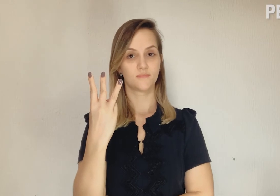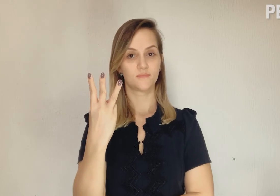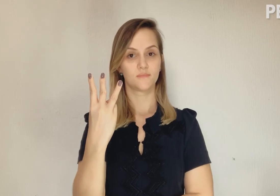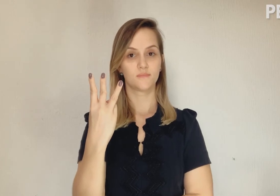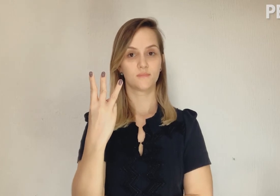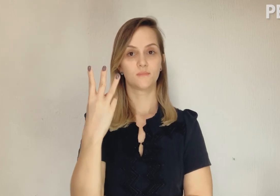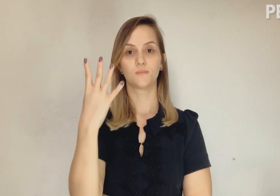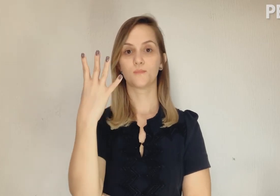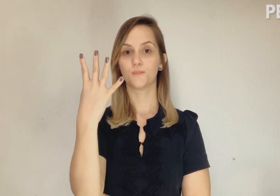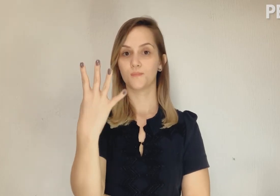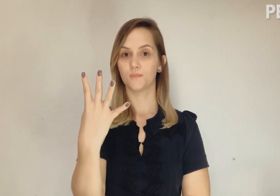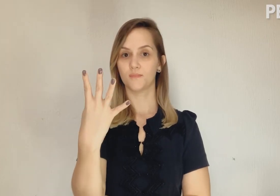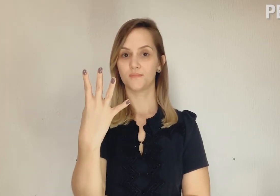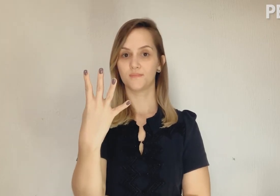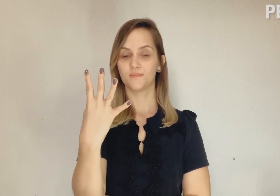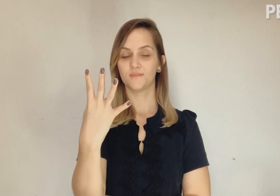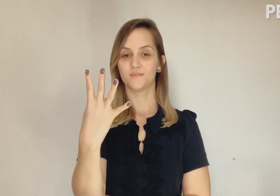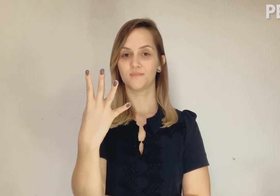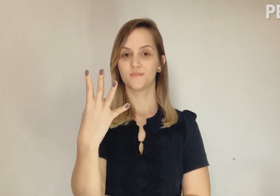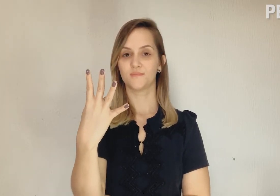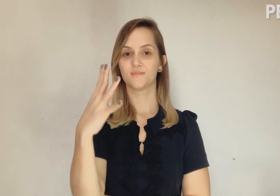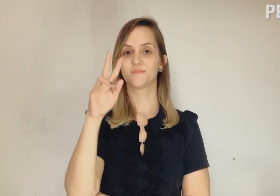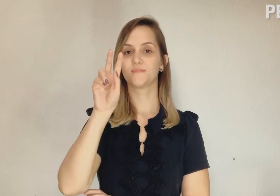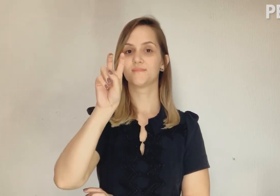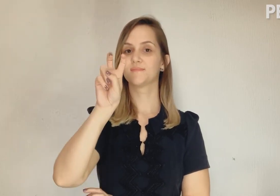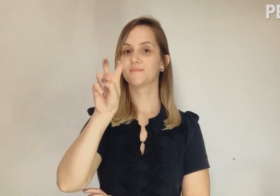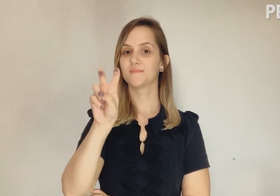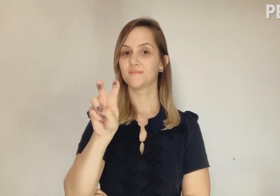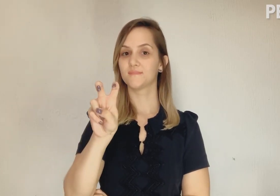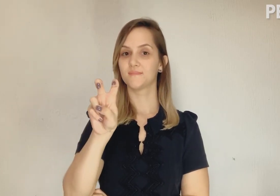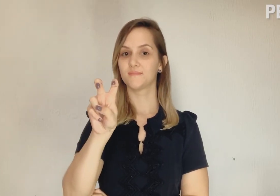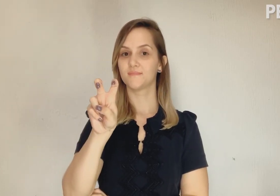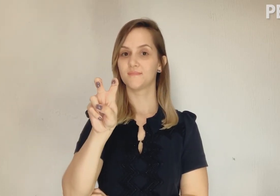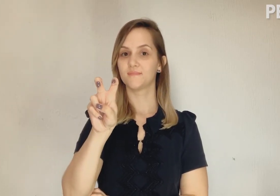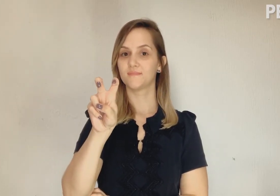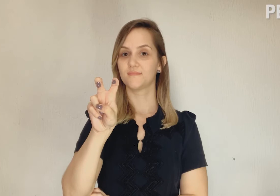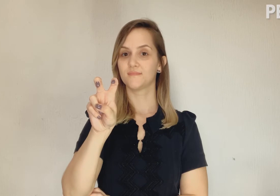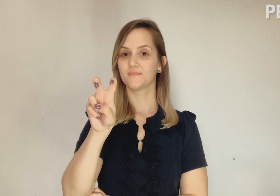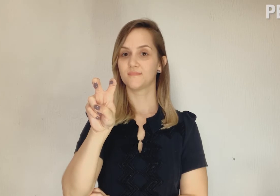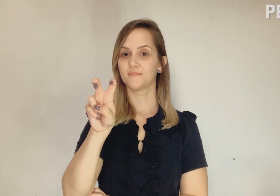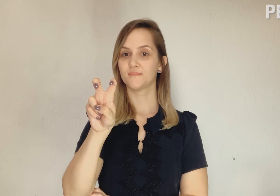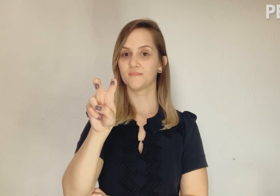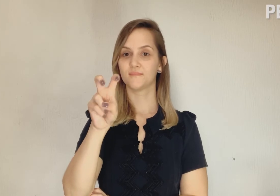3, 4... 5, veja só o número 5.